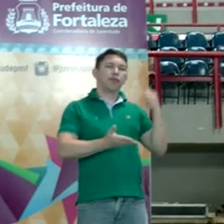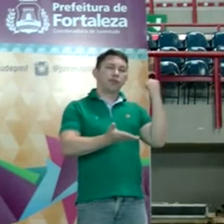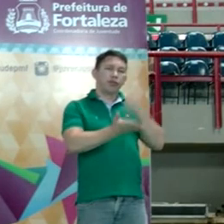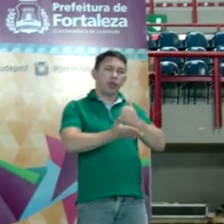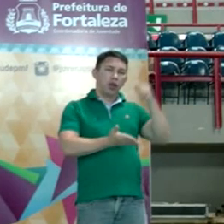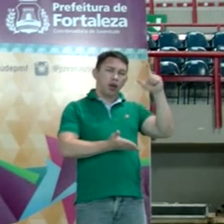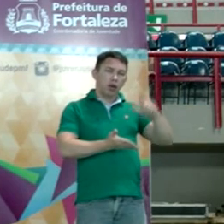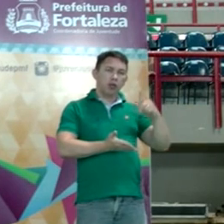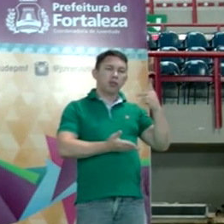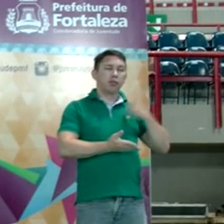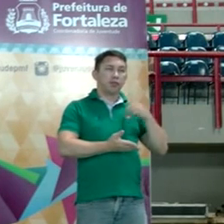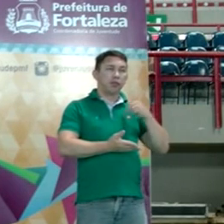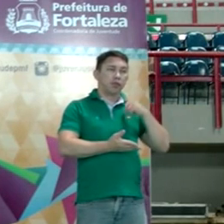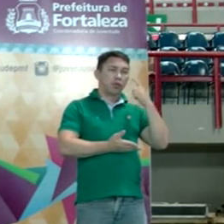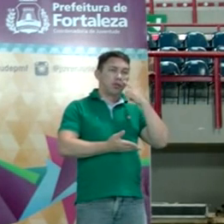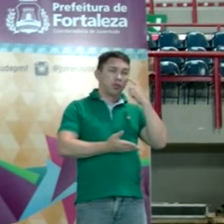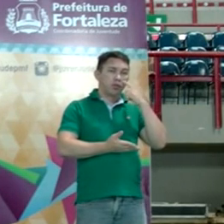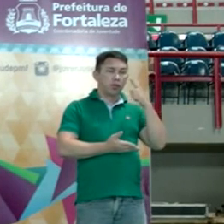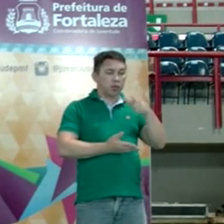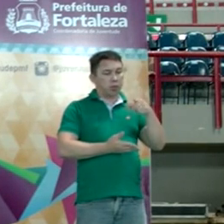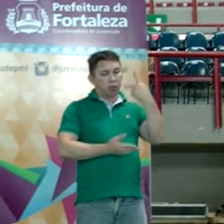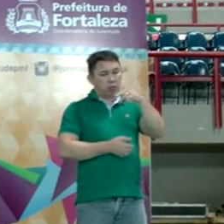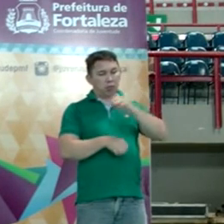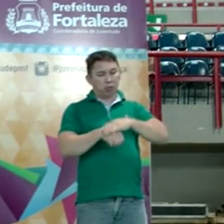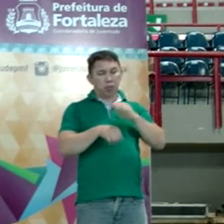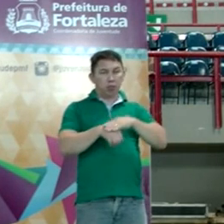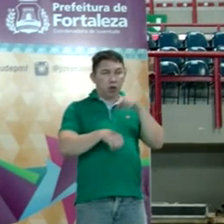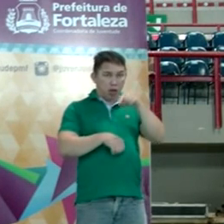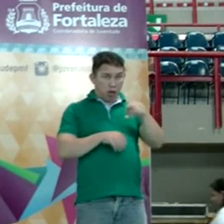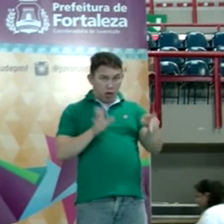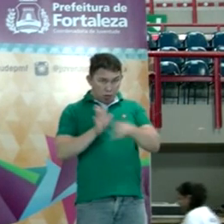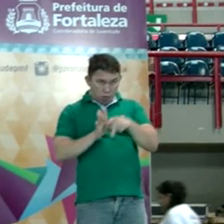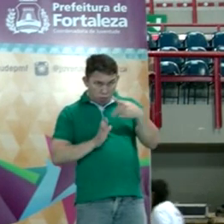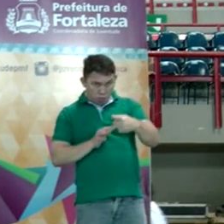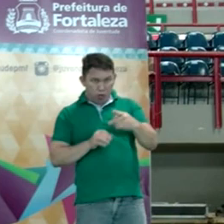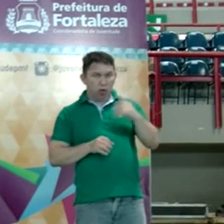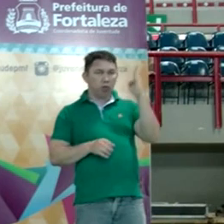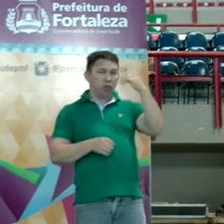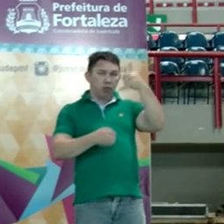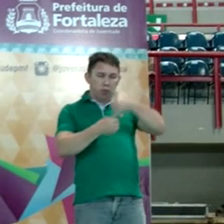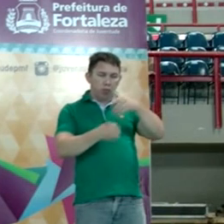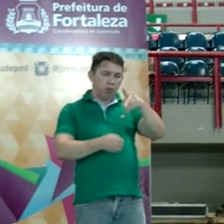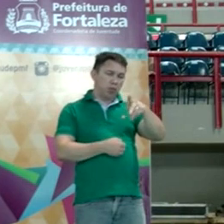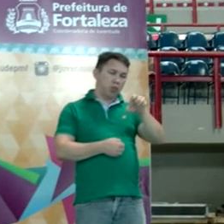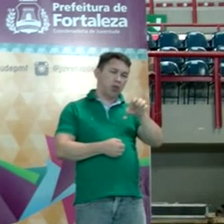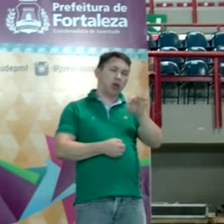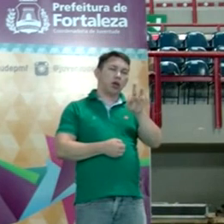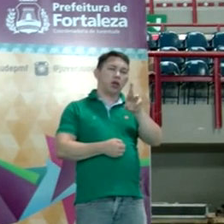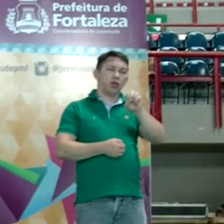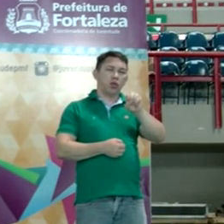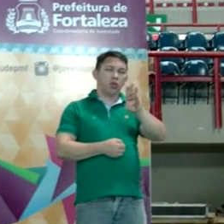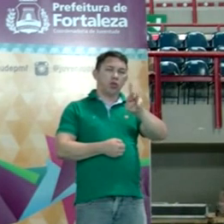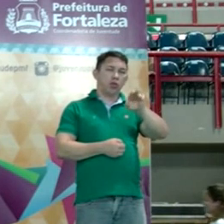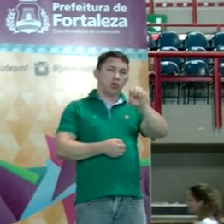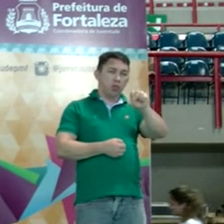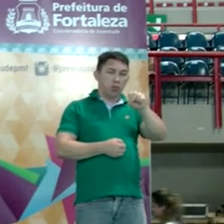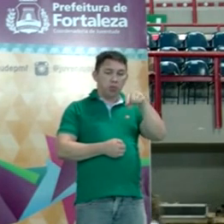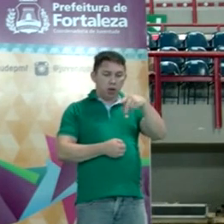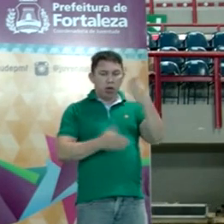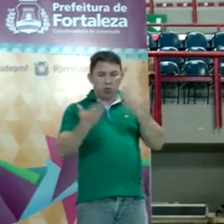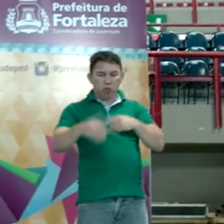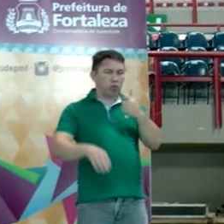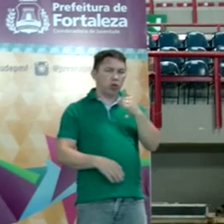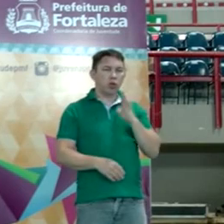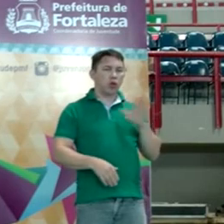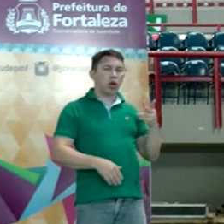assinada a priori, indiretamente pela Petrobras, mas eles não são da Petrobras. certo? Eles não fizeram concurso, eles não têm os mesmos